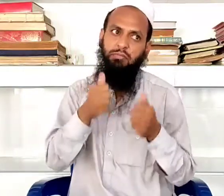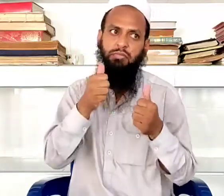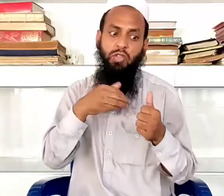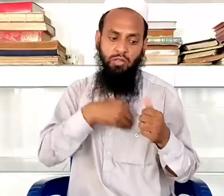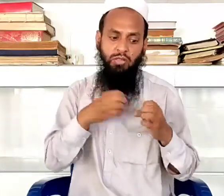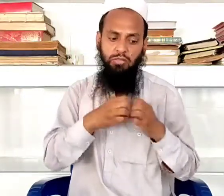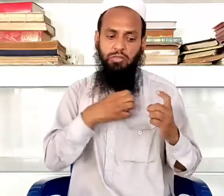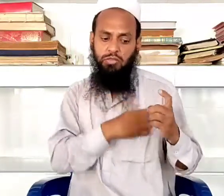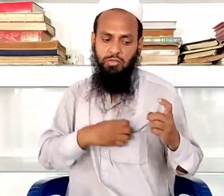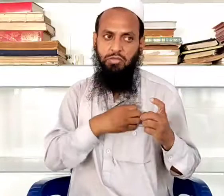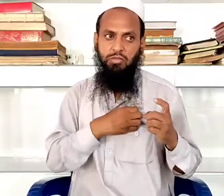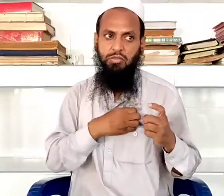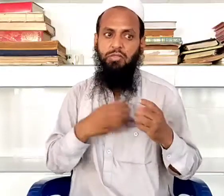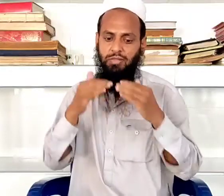ہوتا ہے دوست